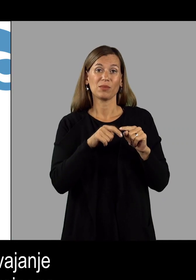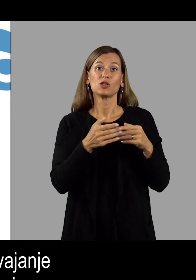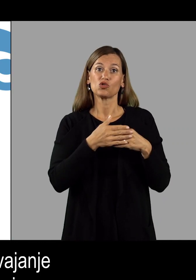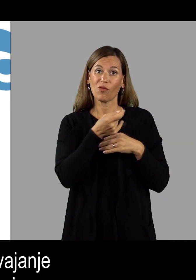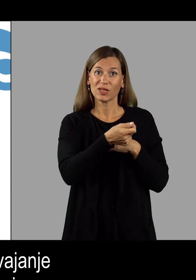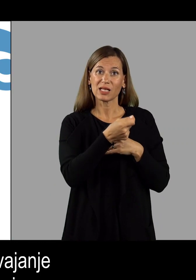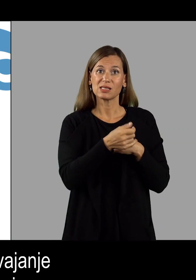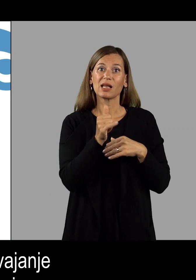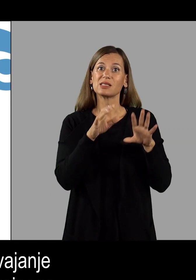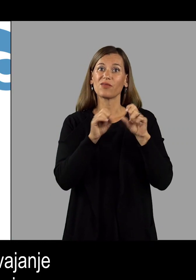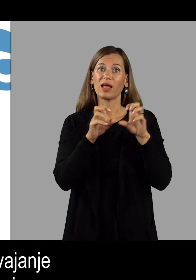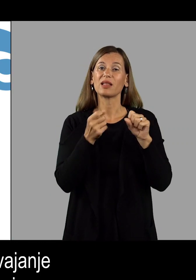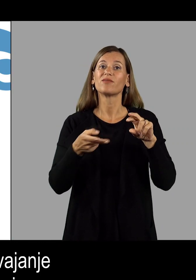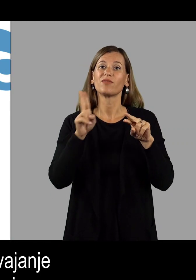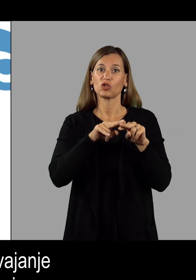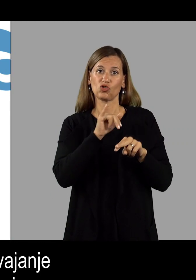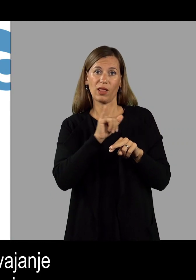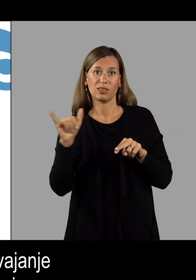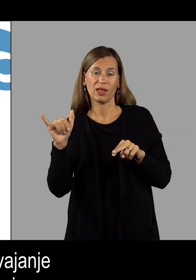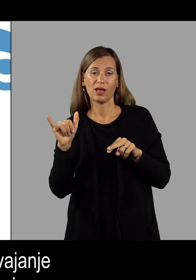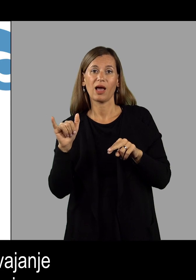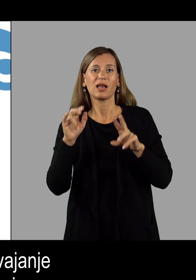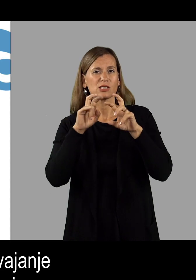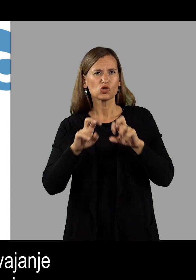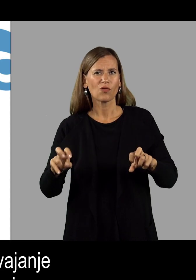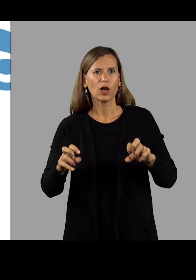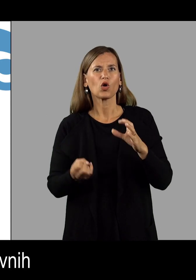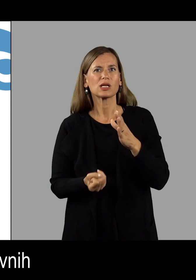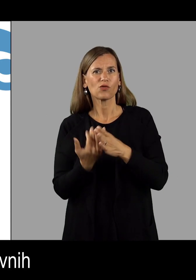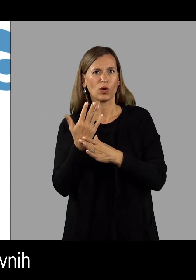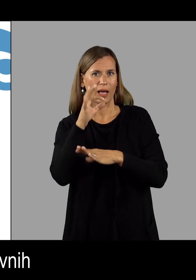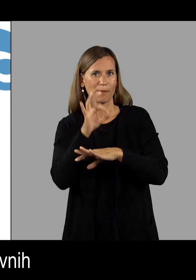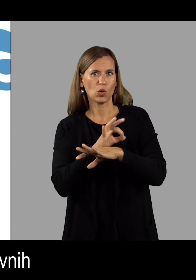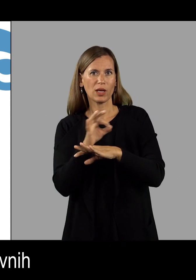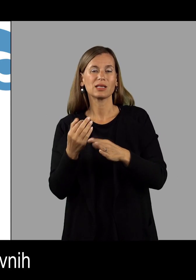za izvajanje evropske kohezijske politike v obdobju